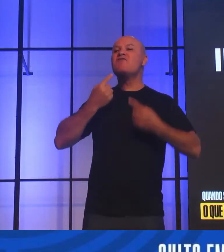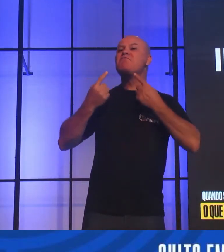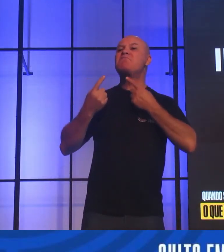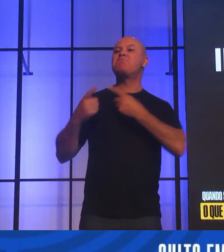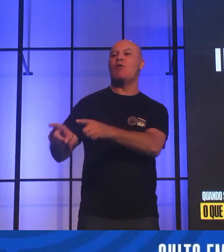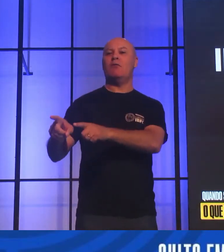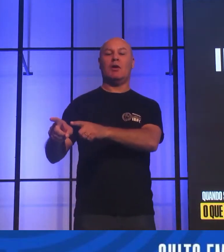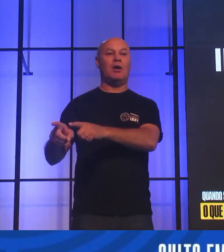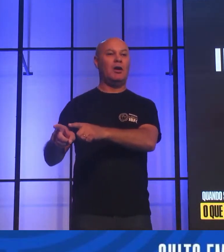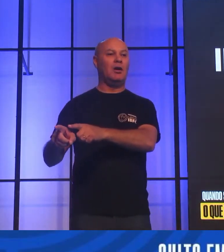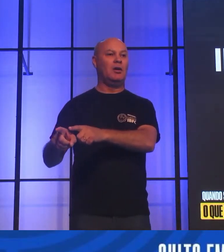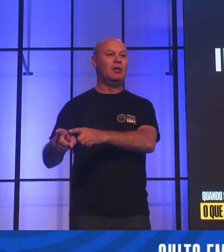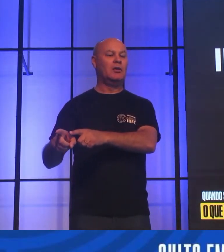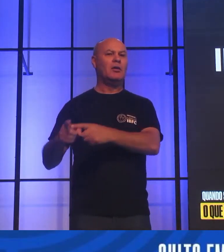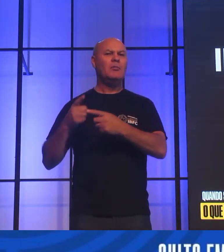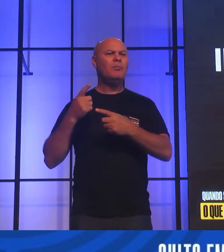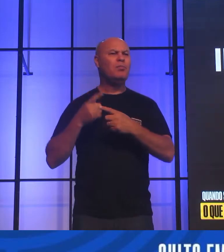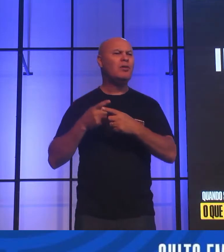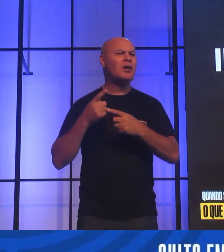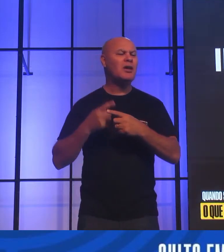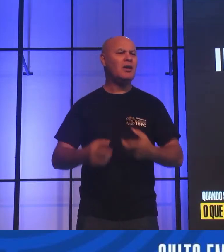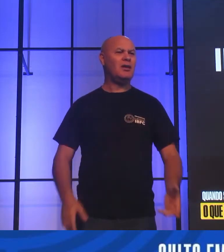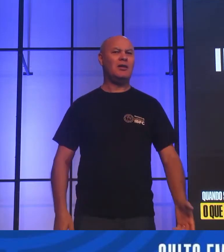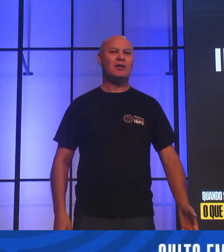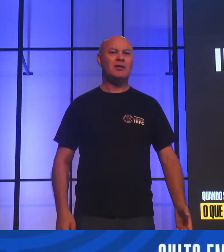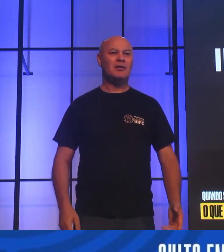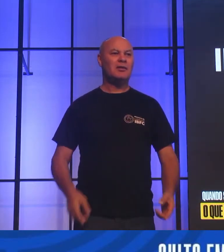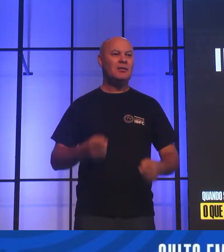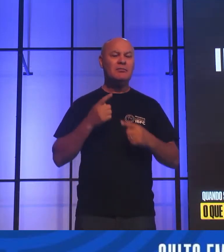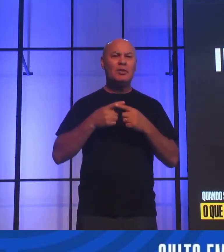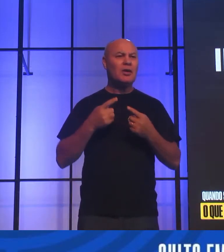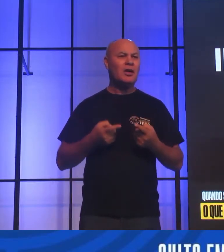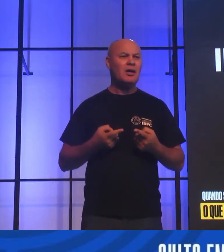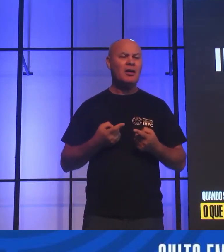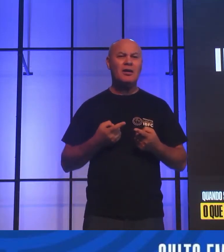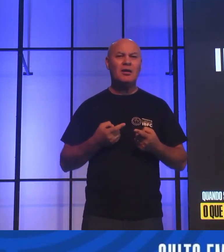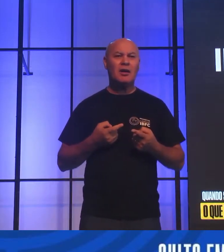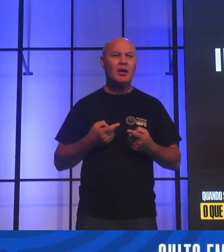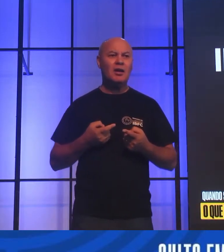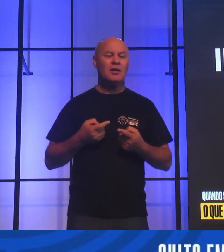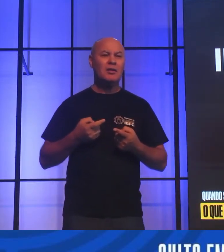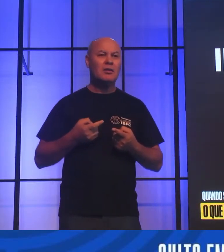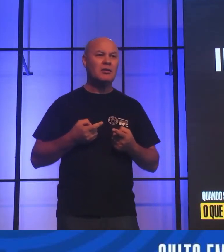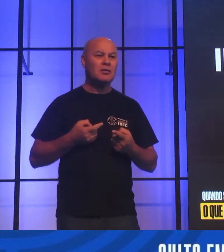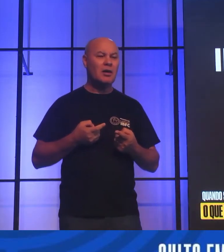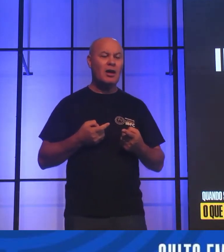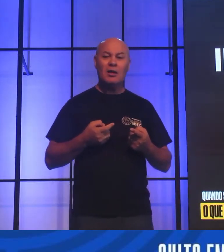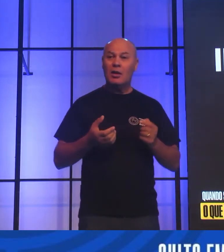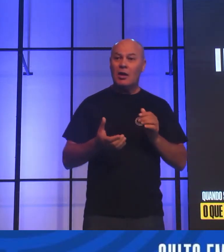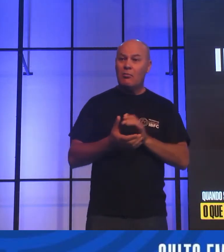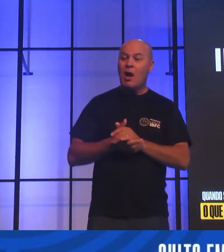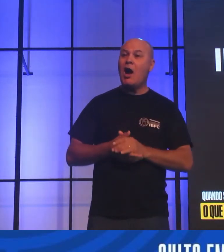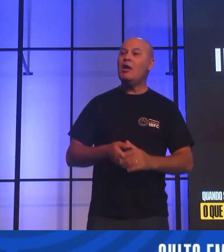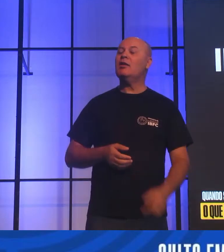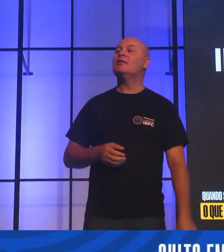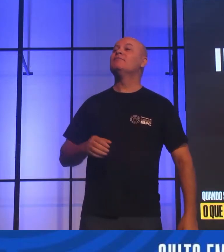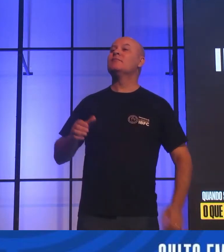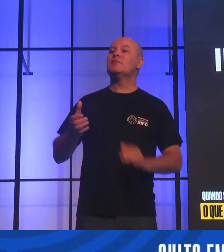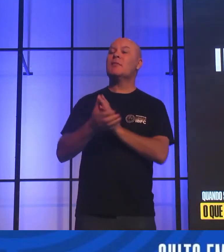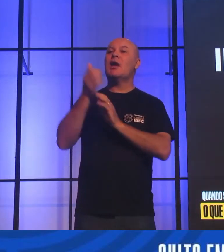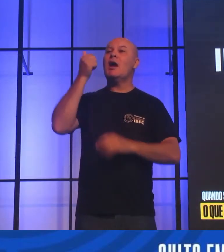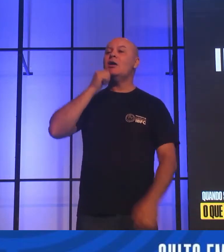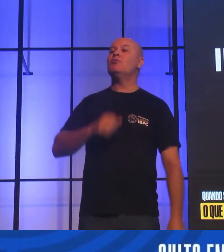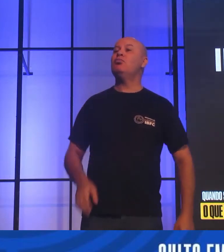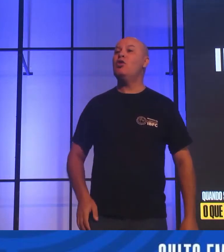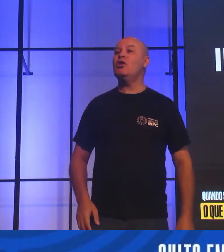para aquilo que vai lhe agredir. É o marido que vai dizer alguma coisa para a esposa e a esposa reage dizendo, e a